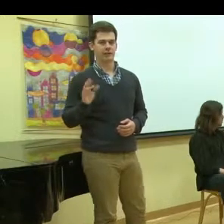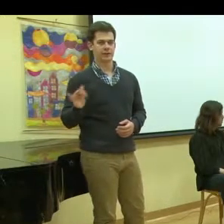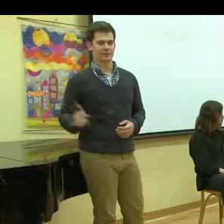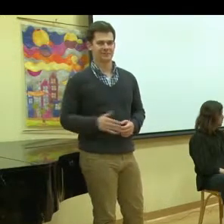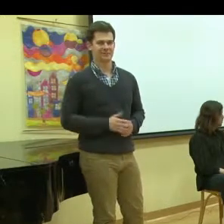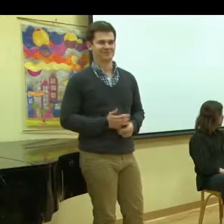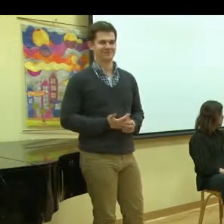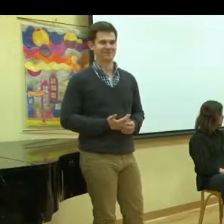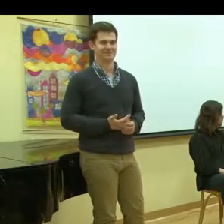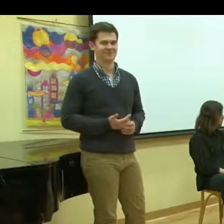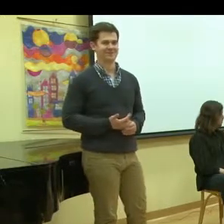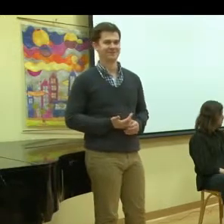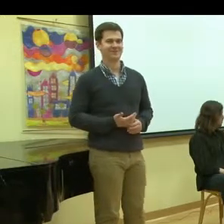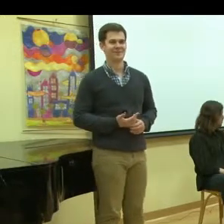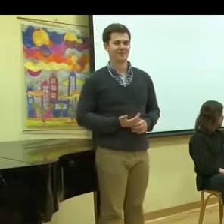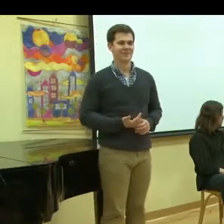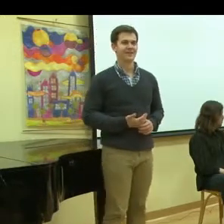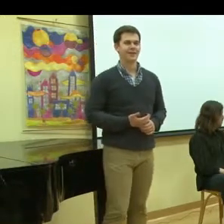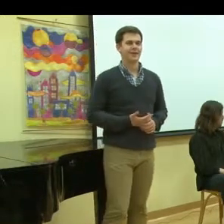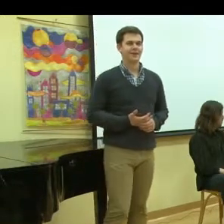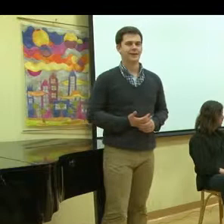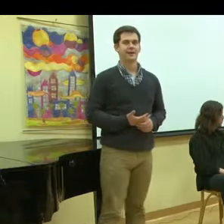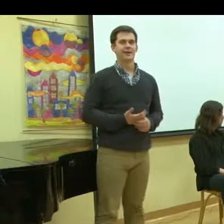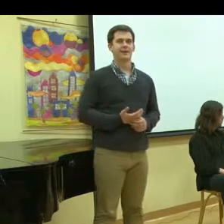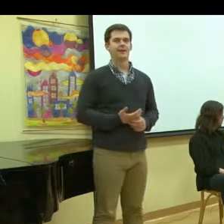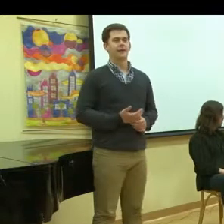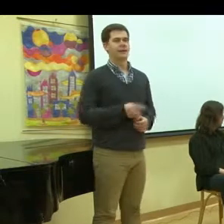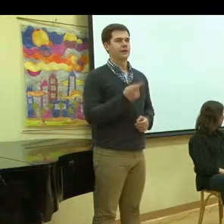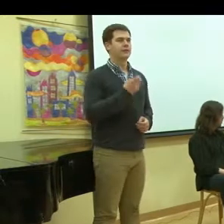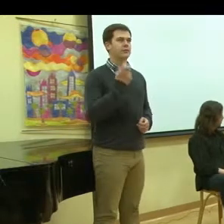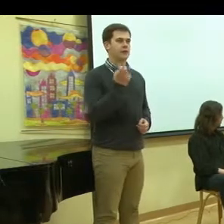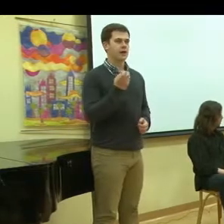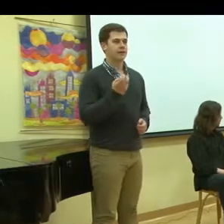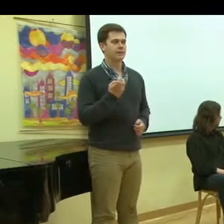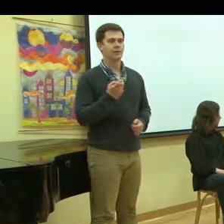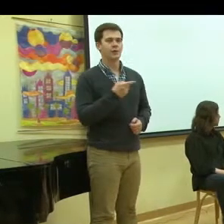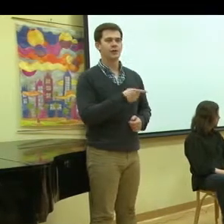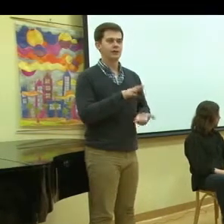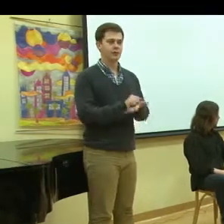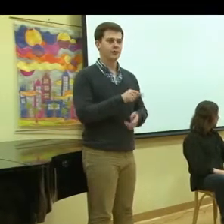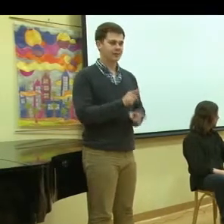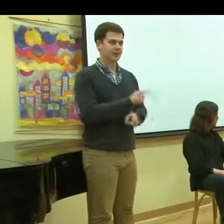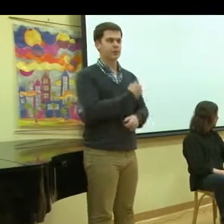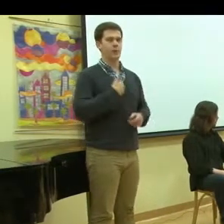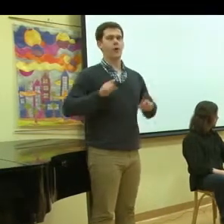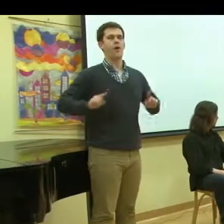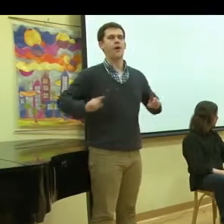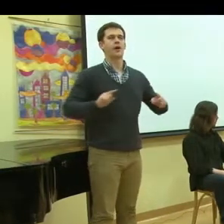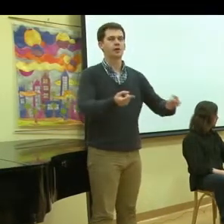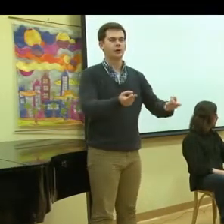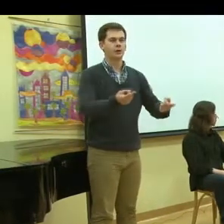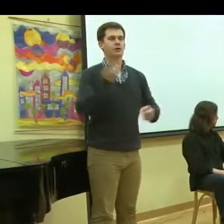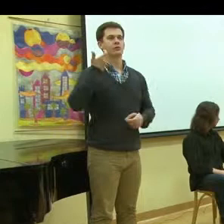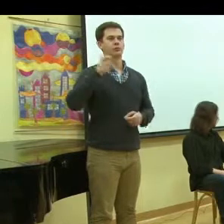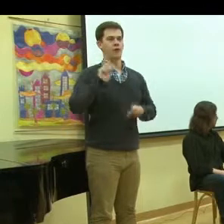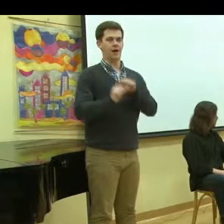un representante de la embajada de Argentina en París. Ciekawe też, tutaj my ze względu na to, że też zajmowaliśmy się organizacją festiwalu na